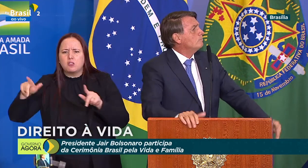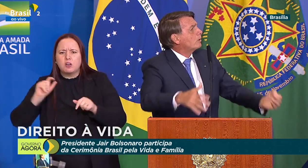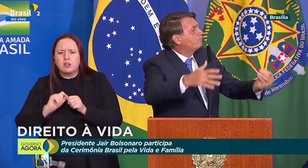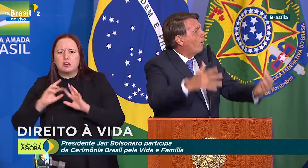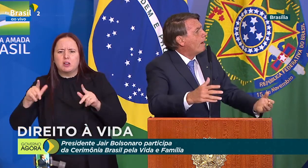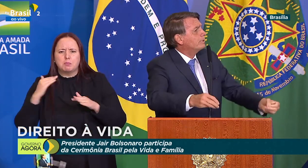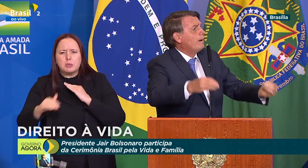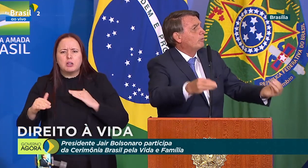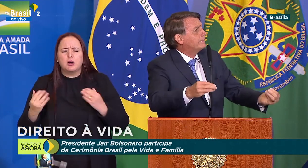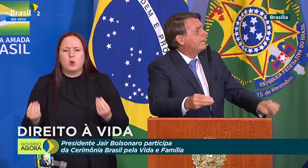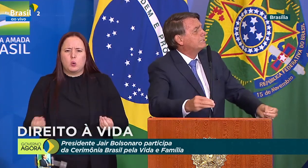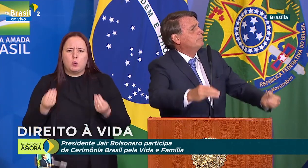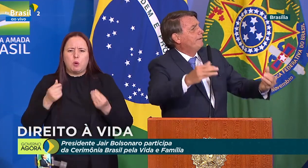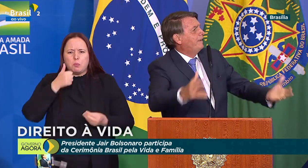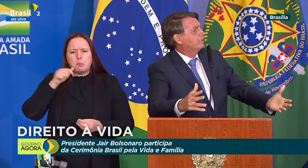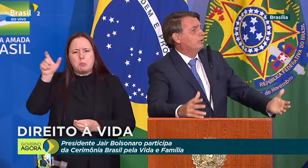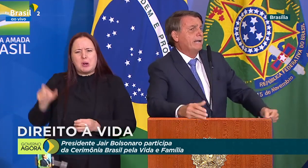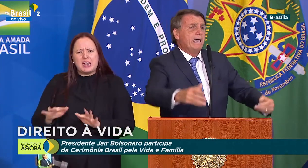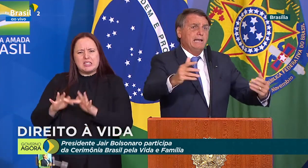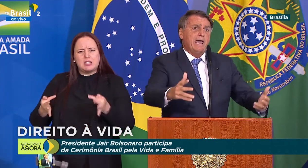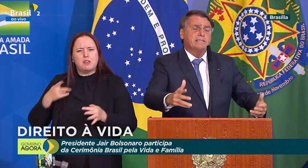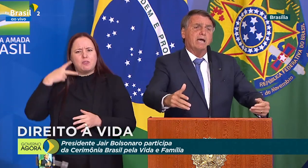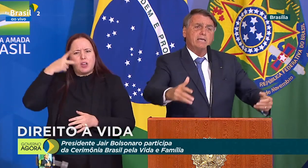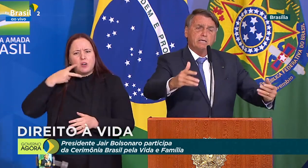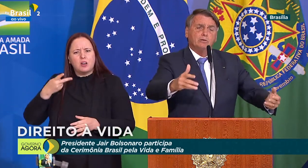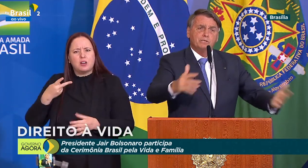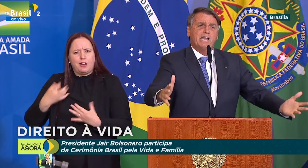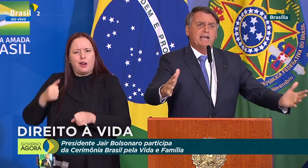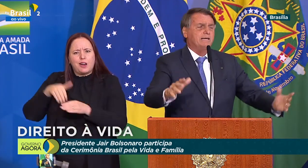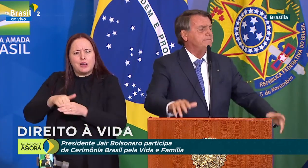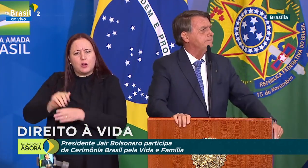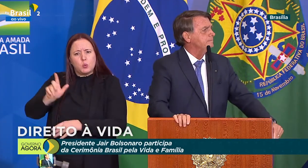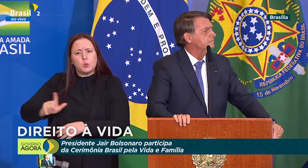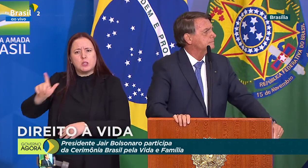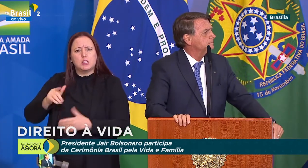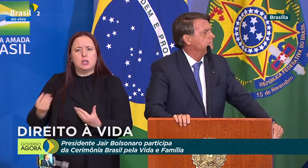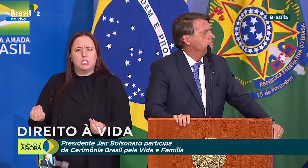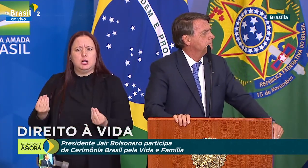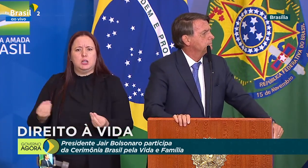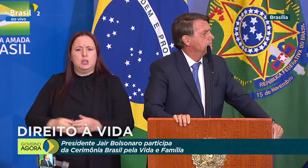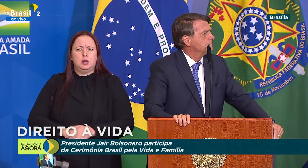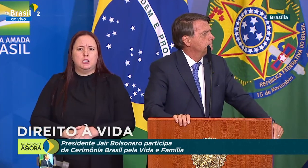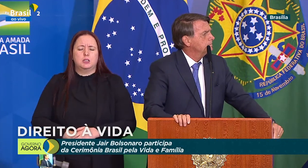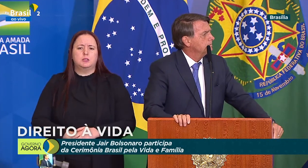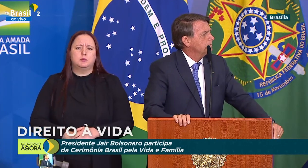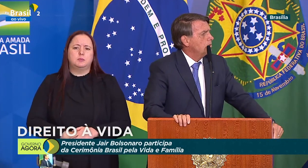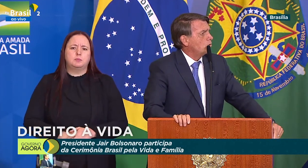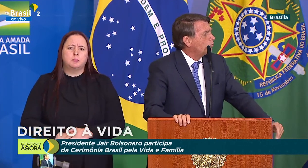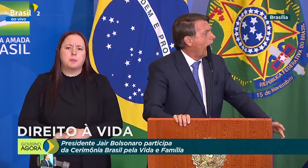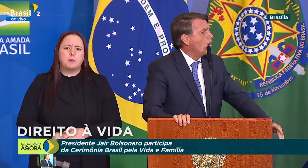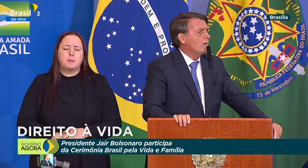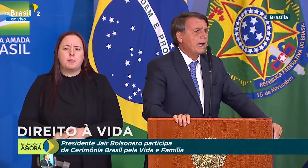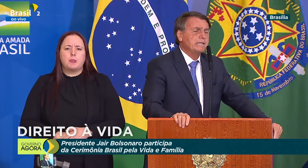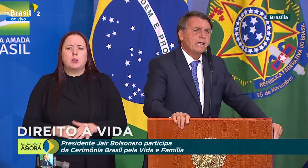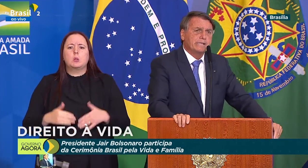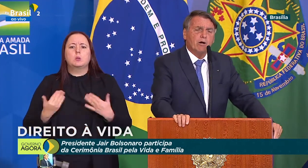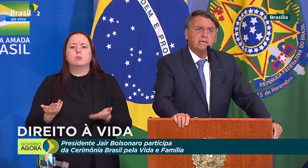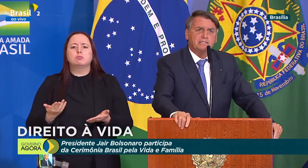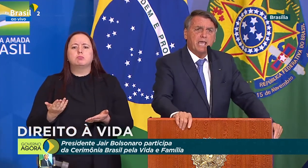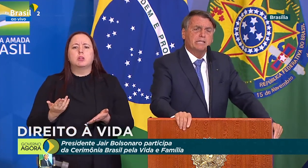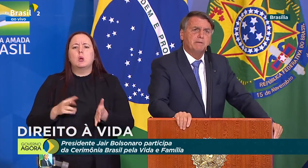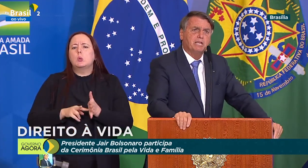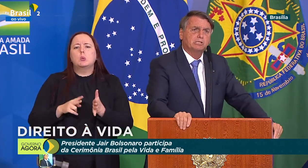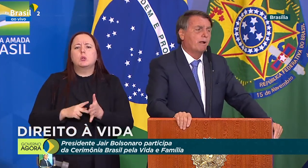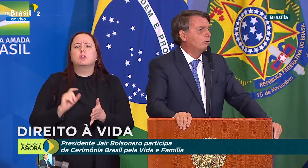intolerante uma cobre de uma coitada de uma vereadora Eleita em Luciana em qual